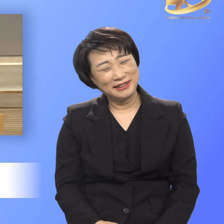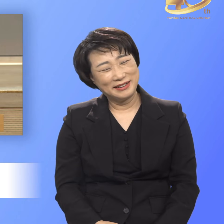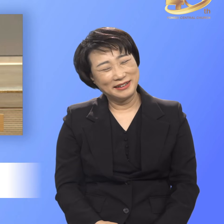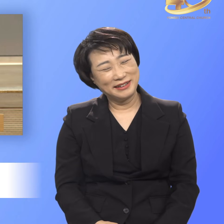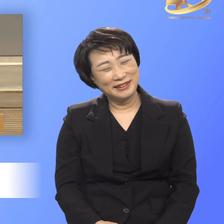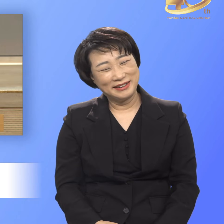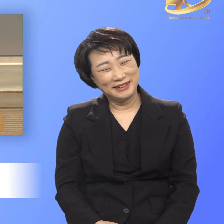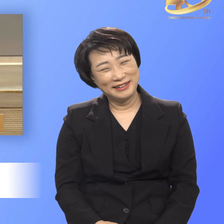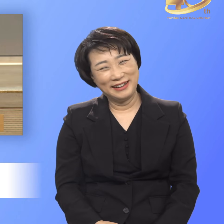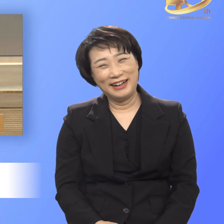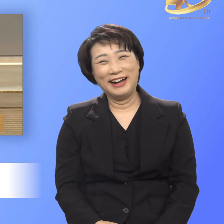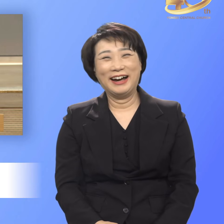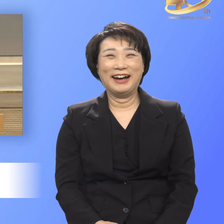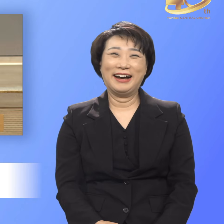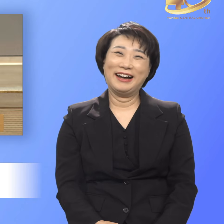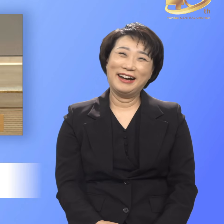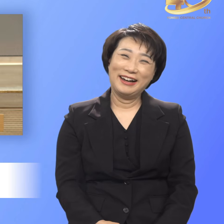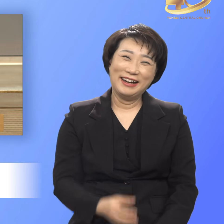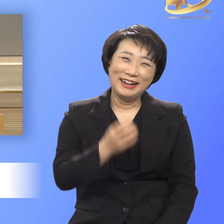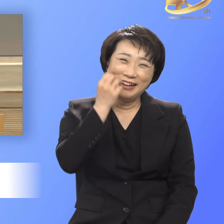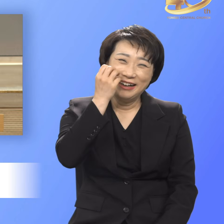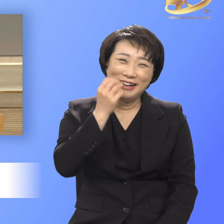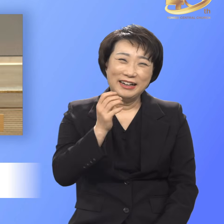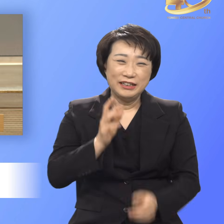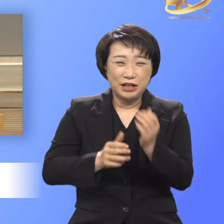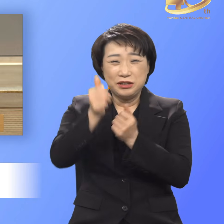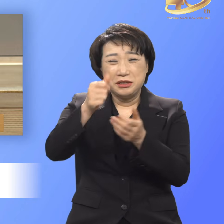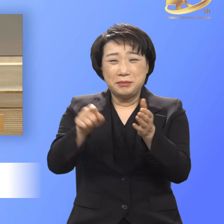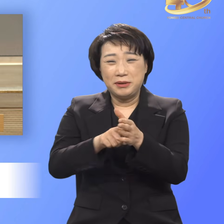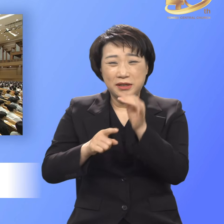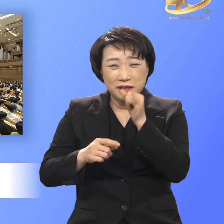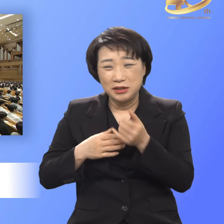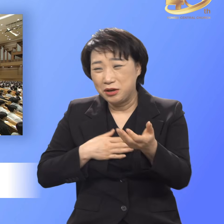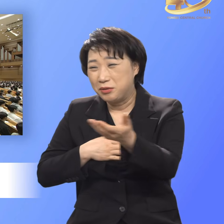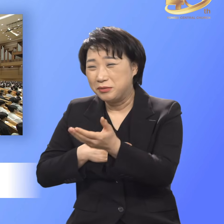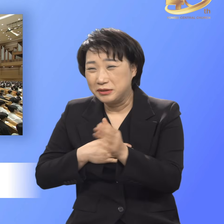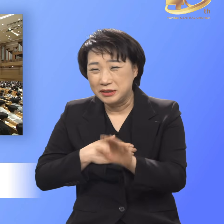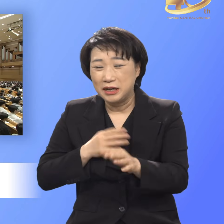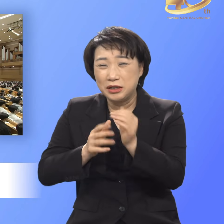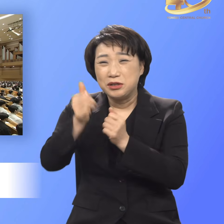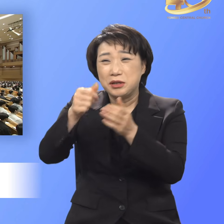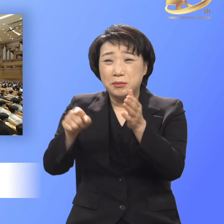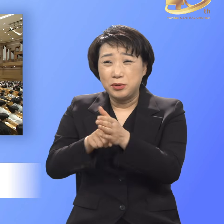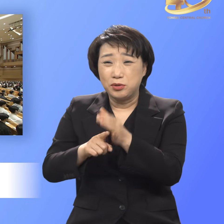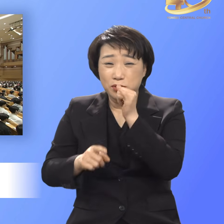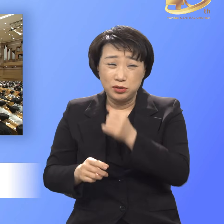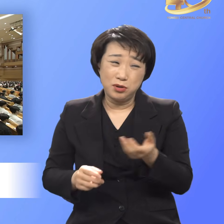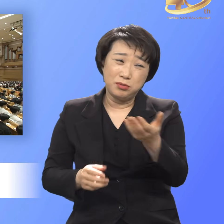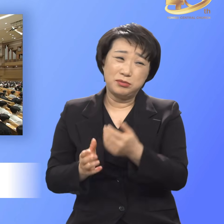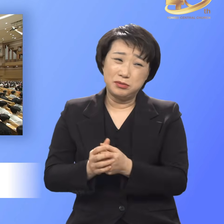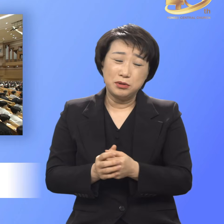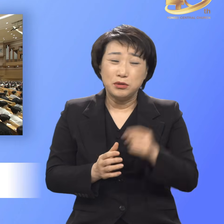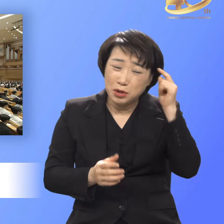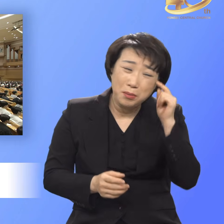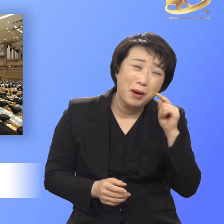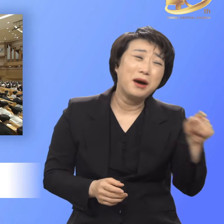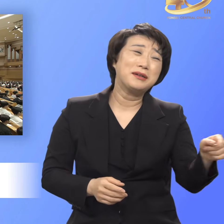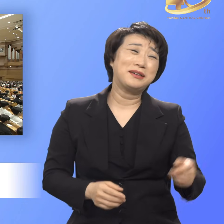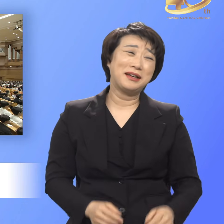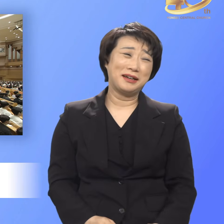참 약간 좀 예수 믿는 사람으로서 예수를 믿었단 말이야.